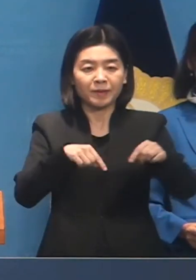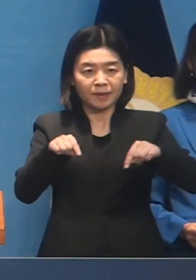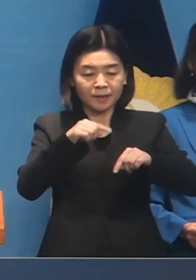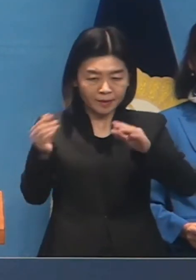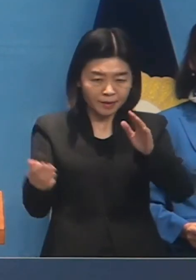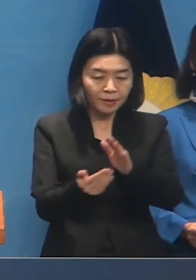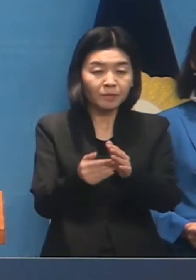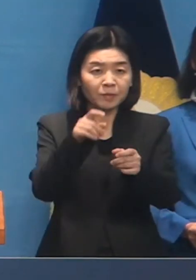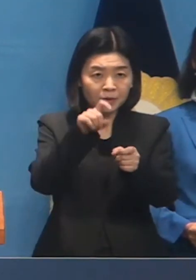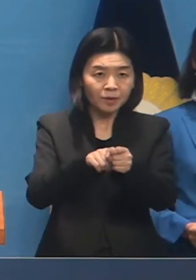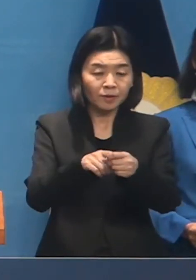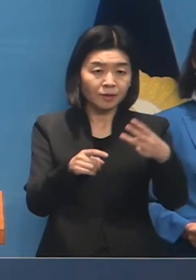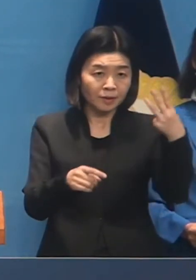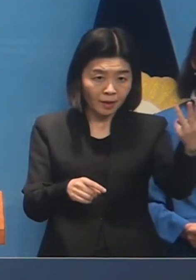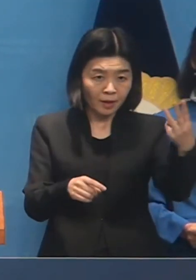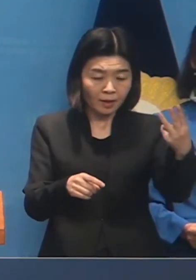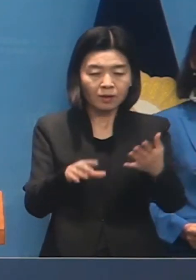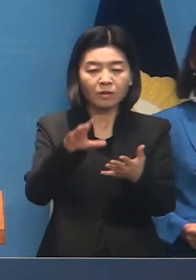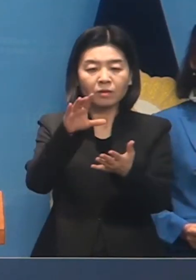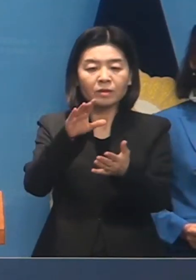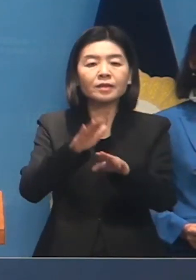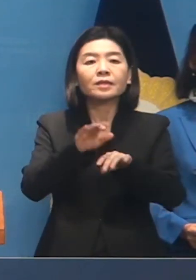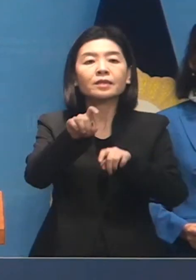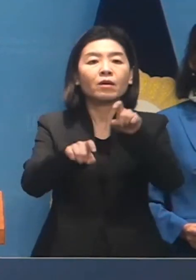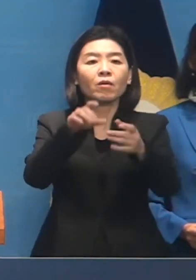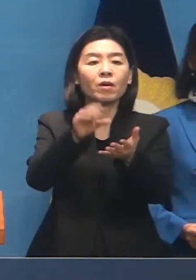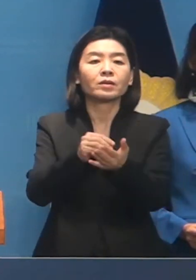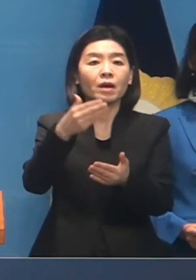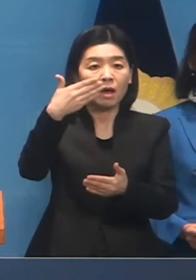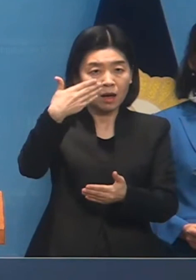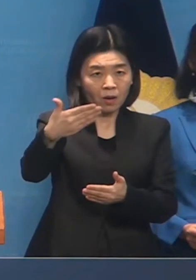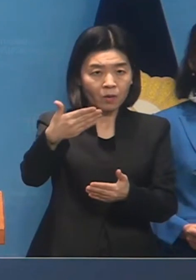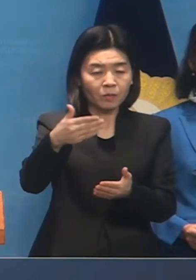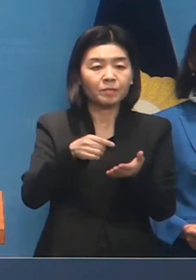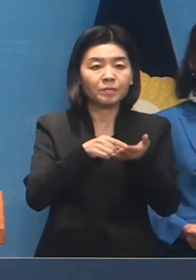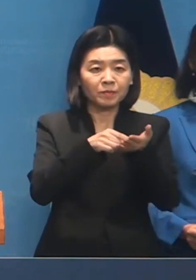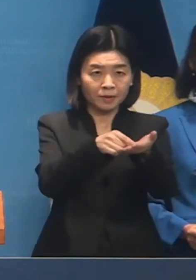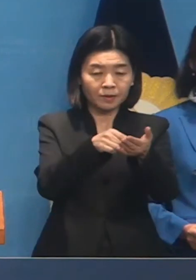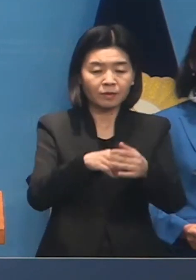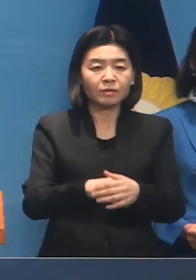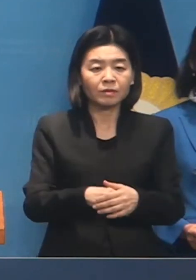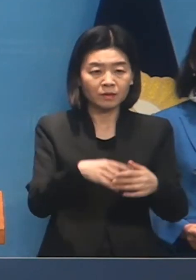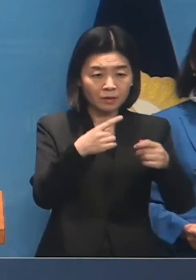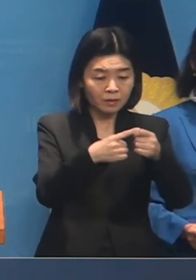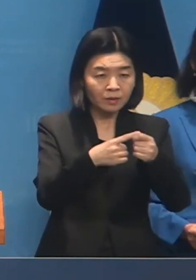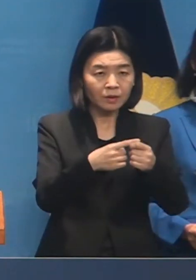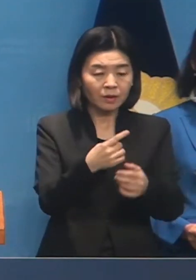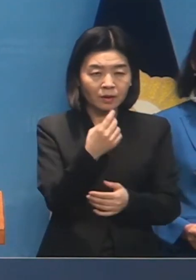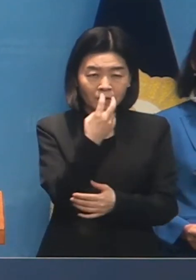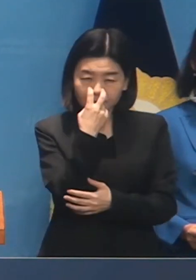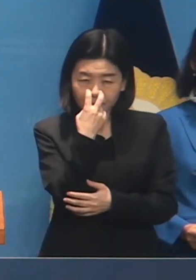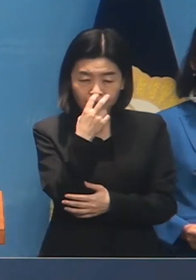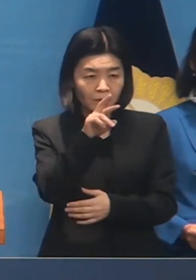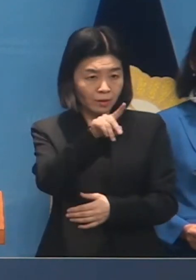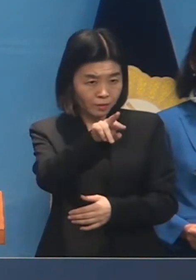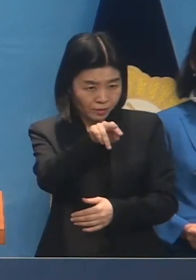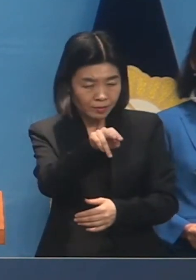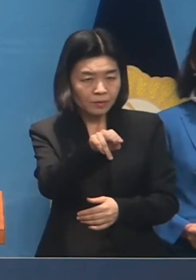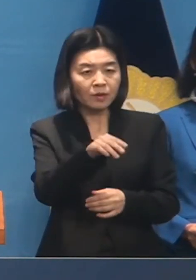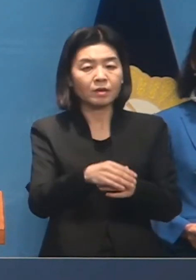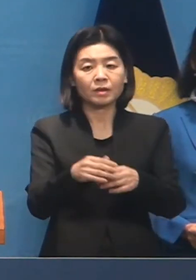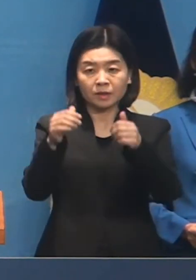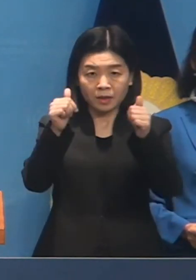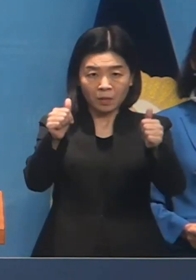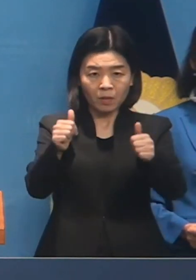이를 뒷받침하는 9가지 실천 과제를 제안합니다. 첫째, 견제와 균형을 강화해 사법 권력의